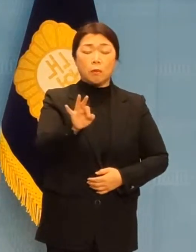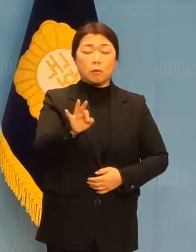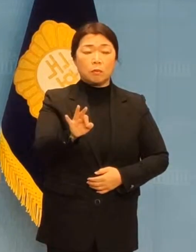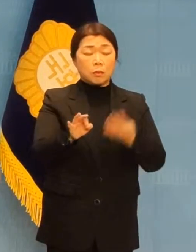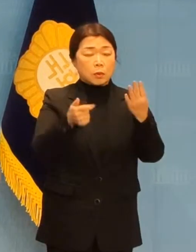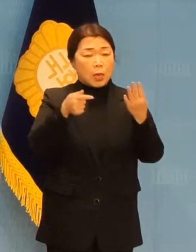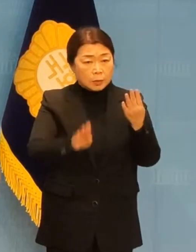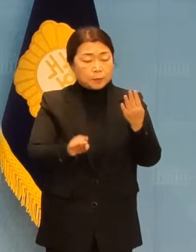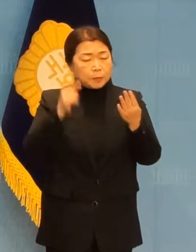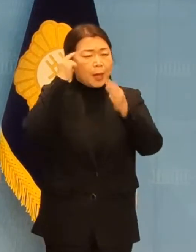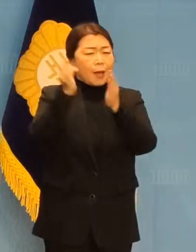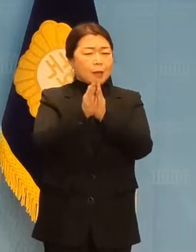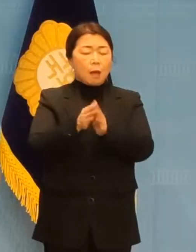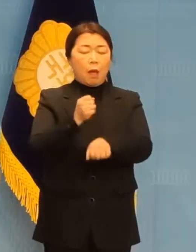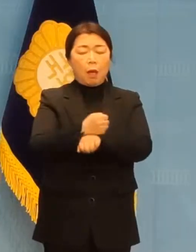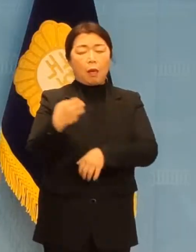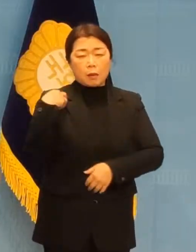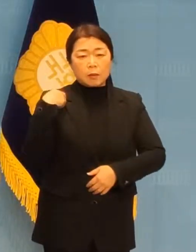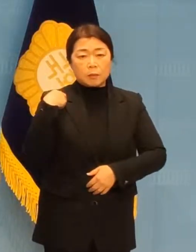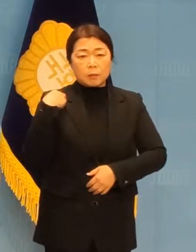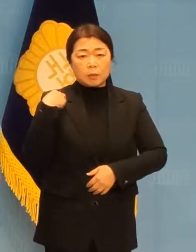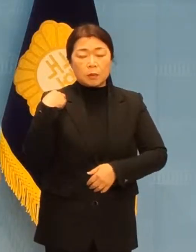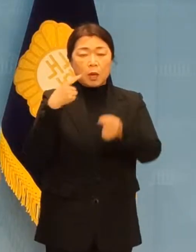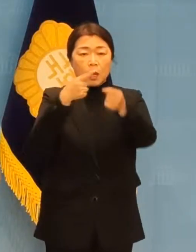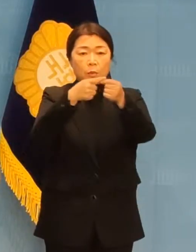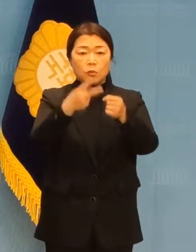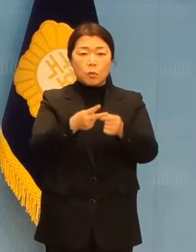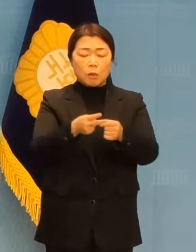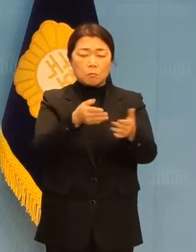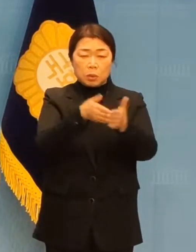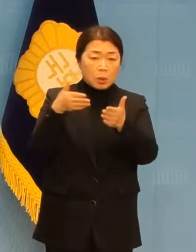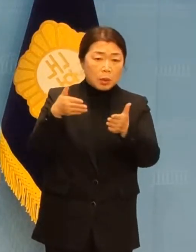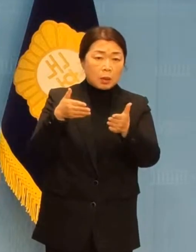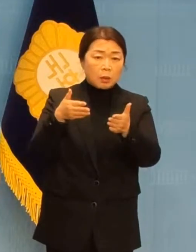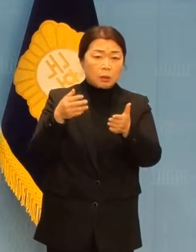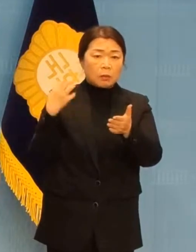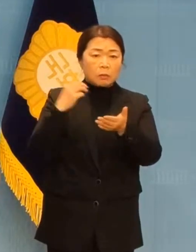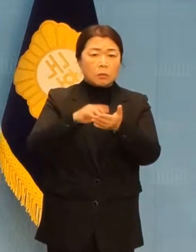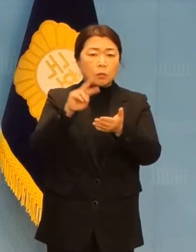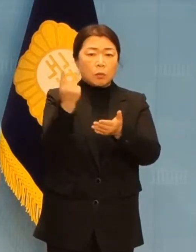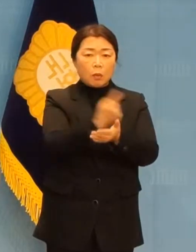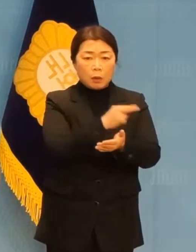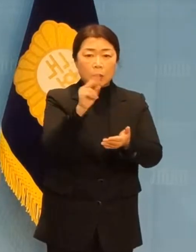우리가 알아서 하겠다는 말 듣고 2번이나 돌아왔다. 있을 수 있는 일입니까?